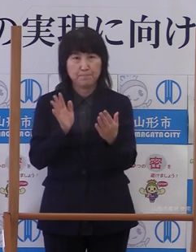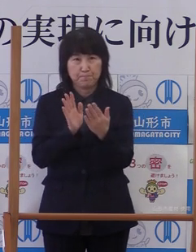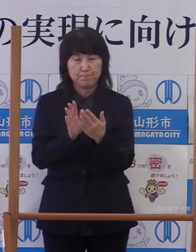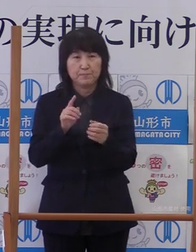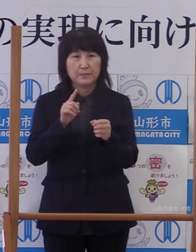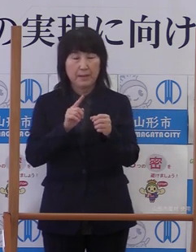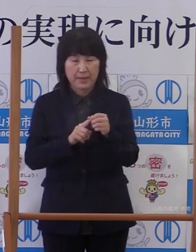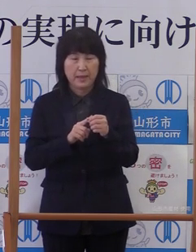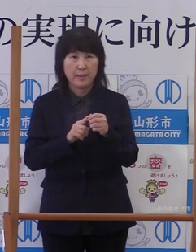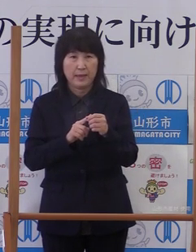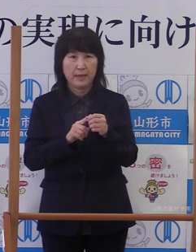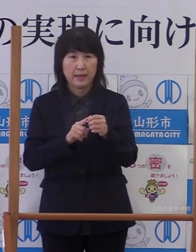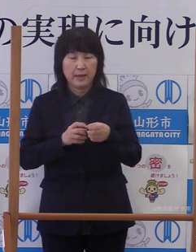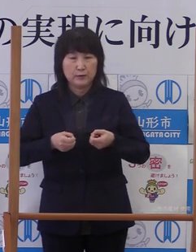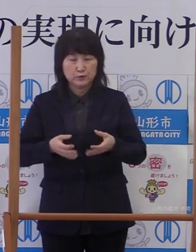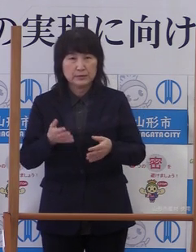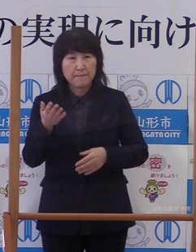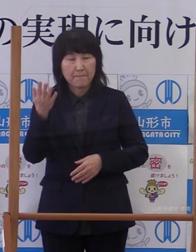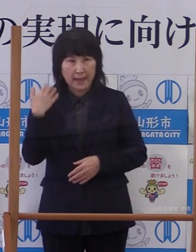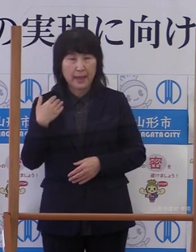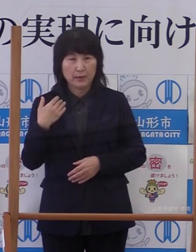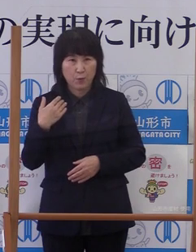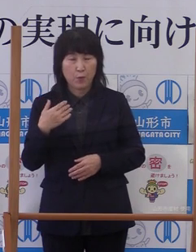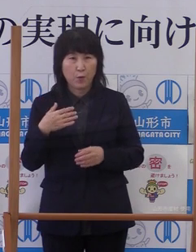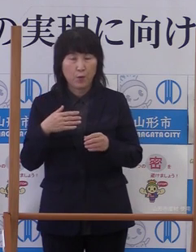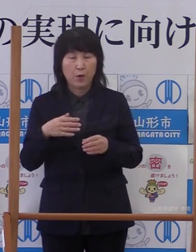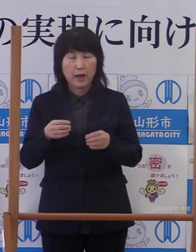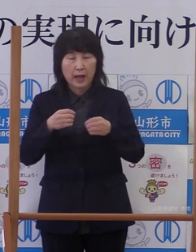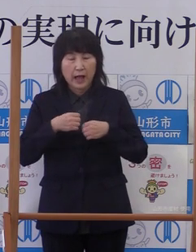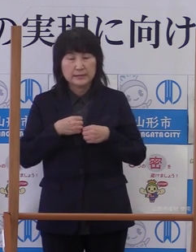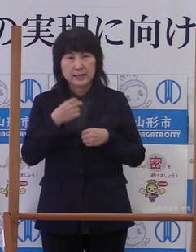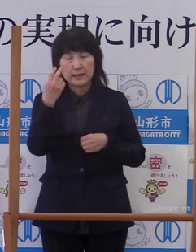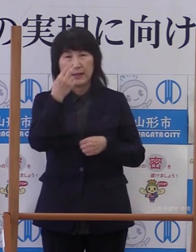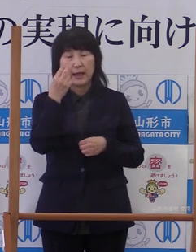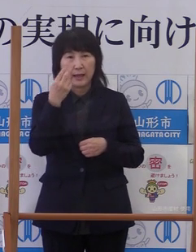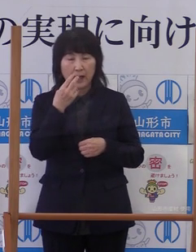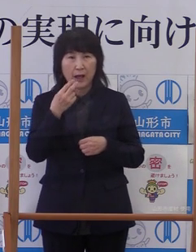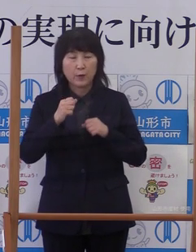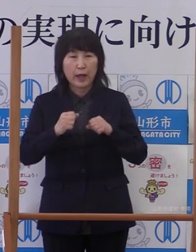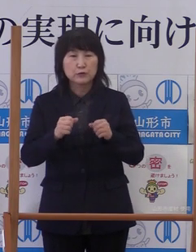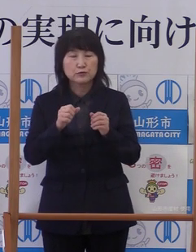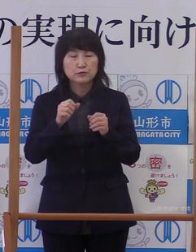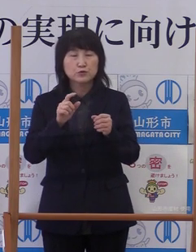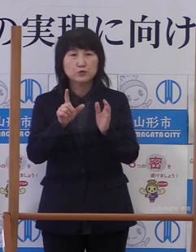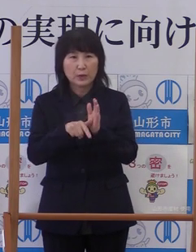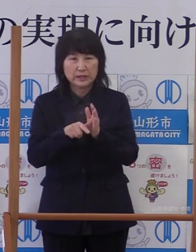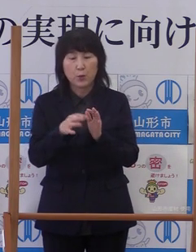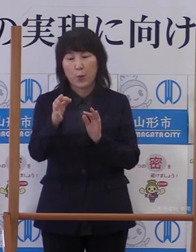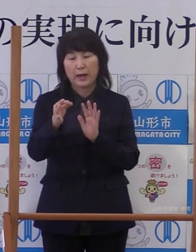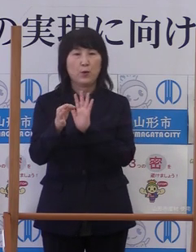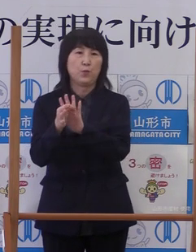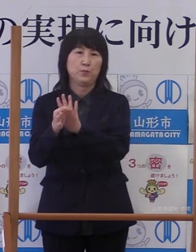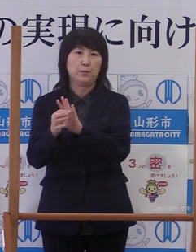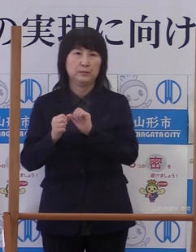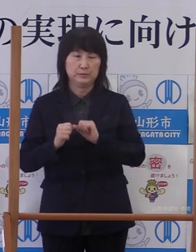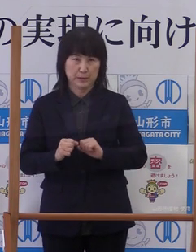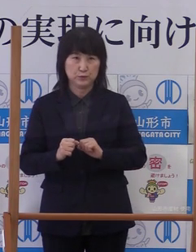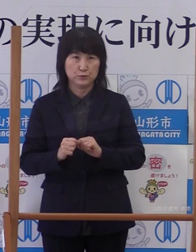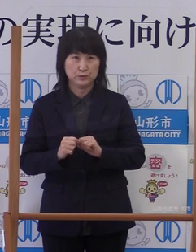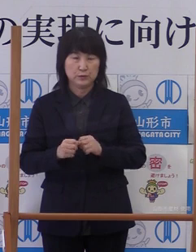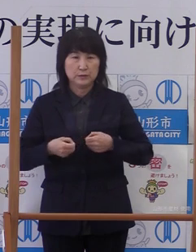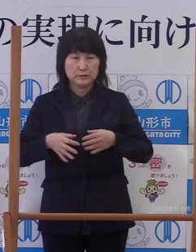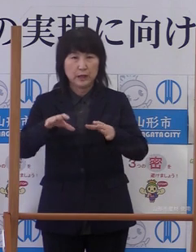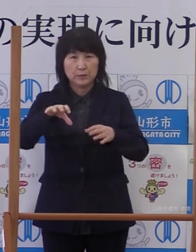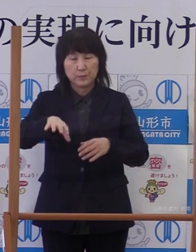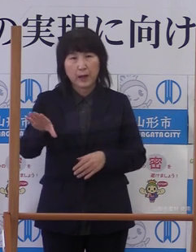、分娩前に新型コロナウイルス感染症検査を行う場合の費用を補助するとともに、里帰